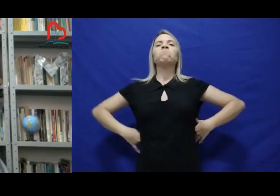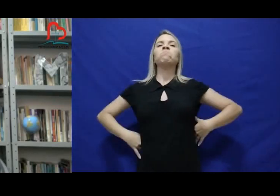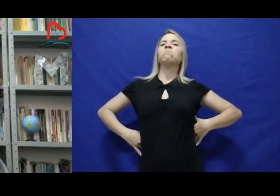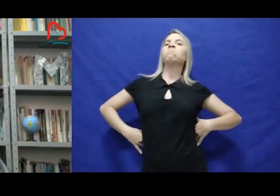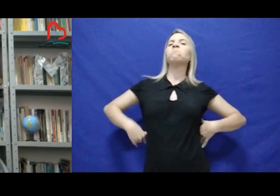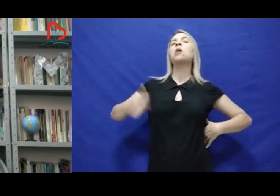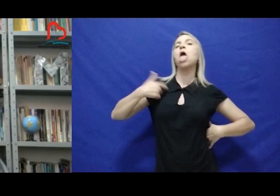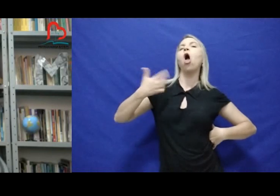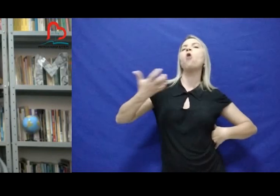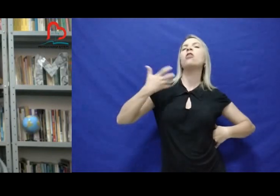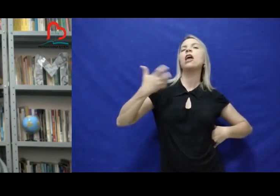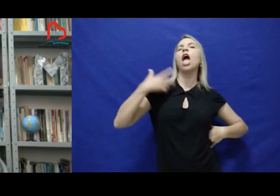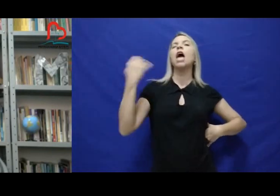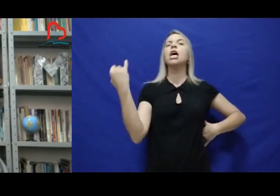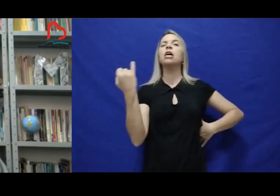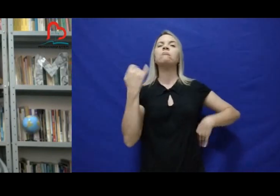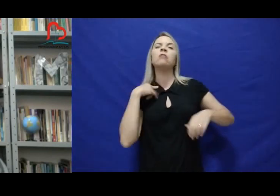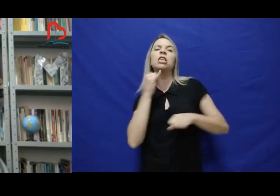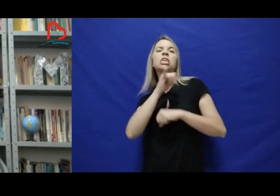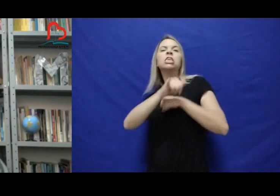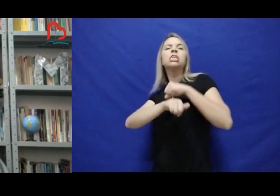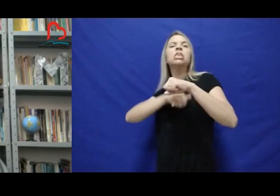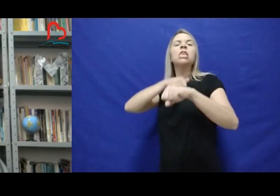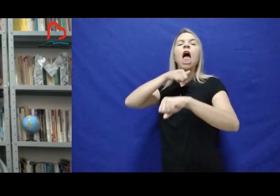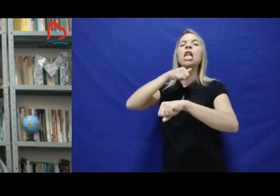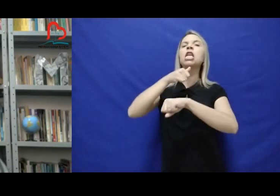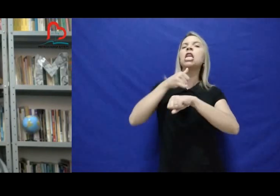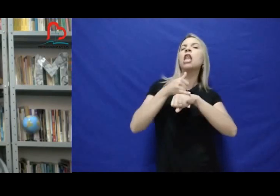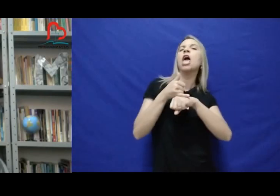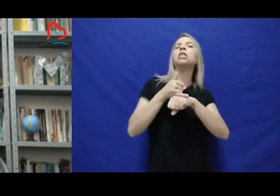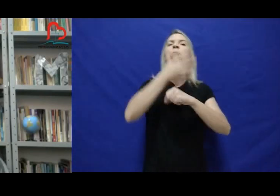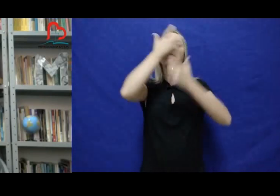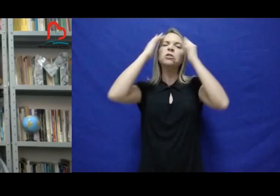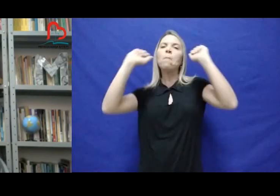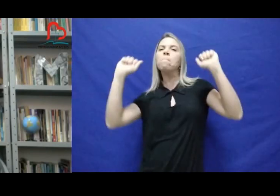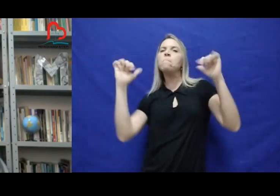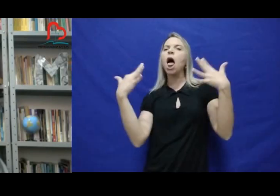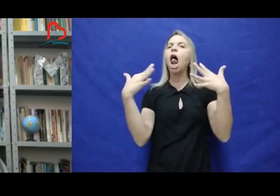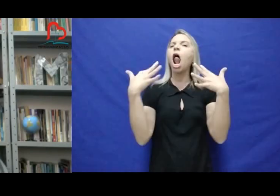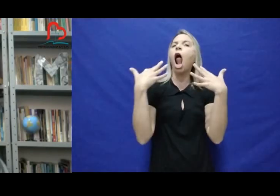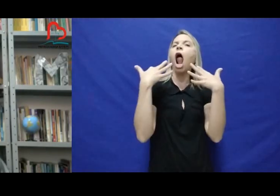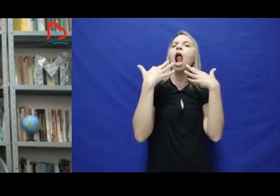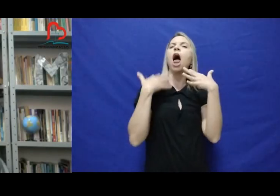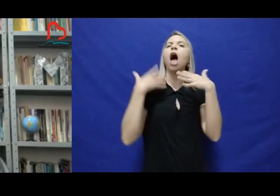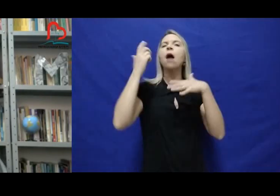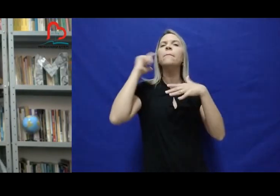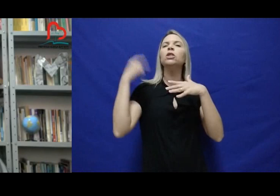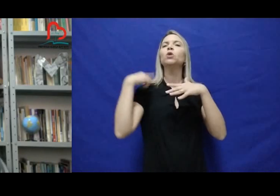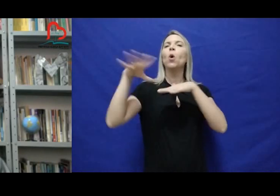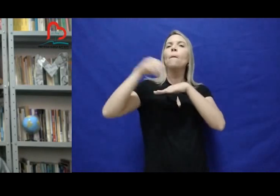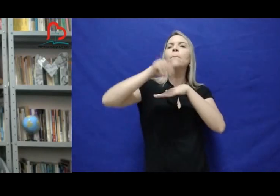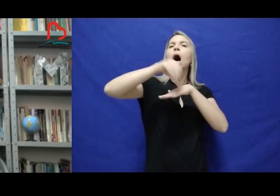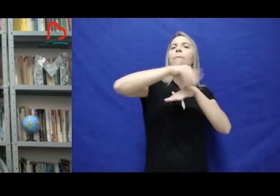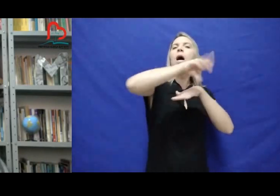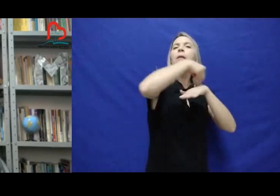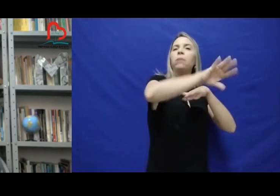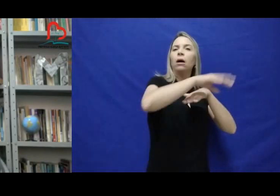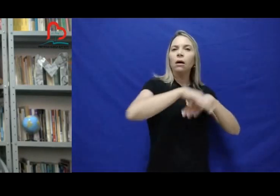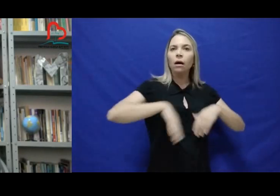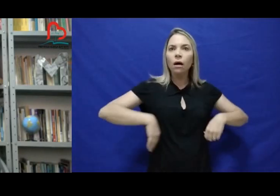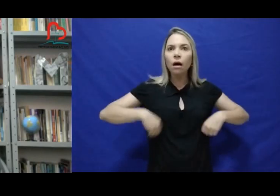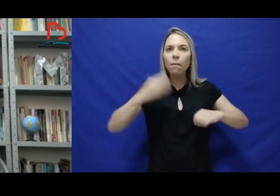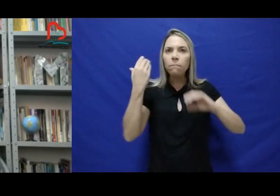a vaidade de querer, como se diz hoje, lacrar na internet, ser curtido, seguido, comentado, compartilhado?